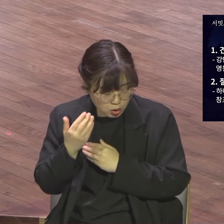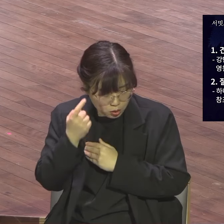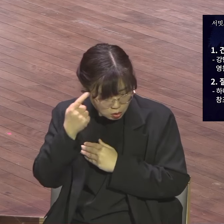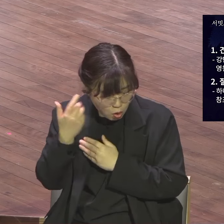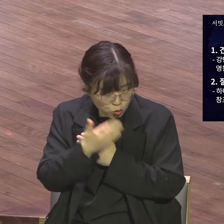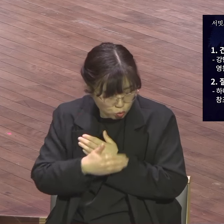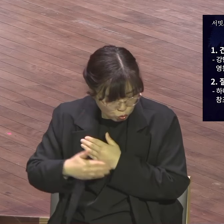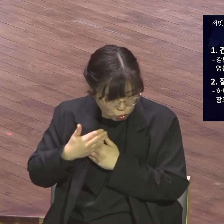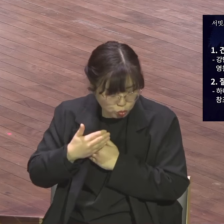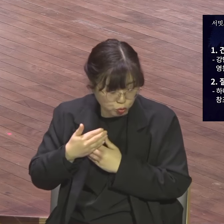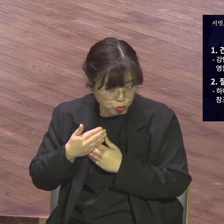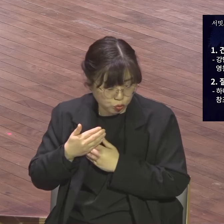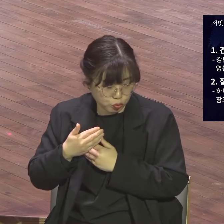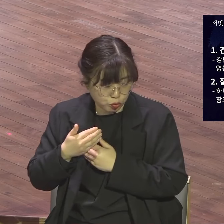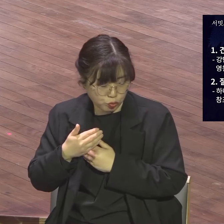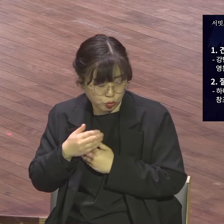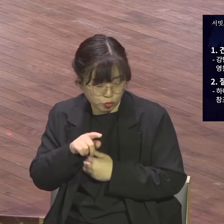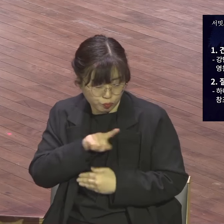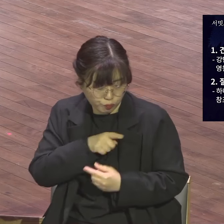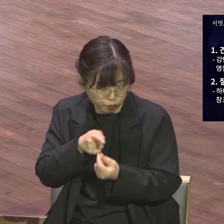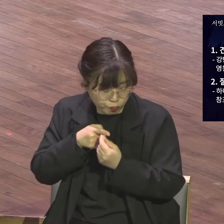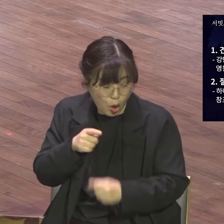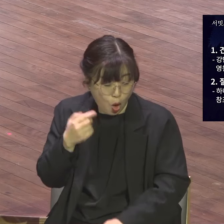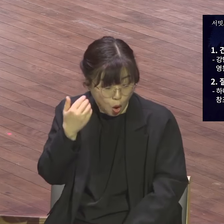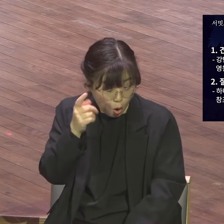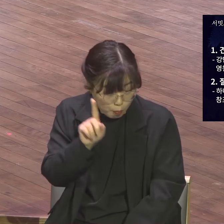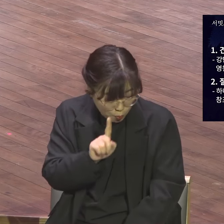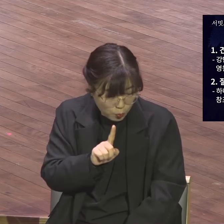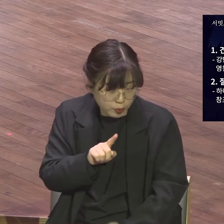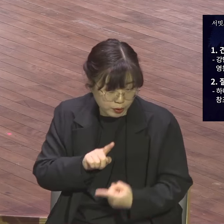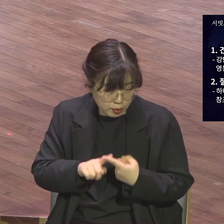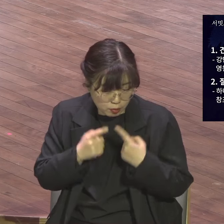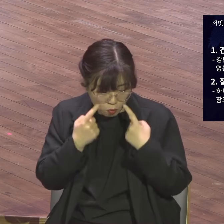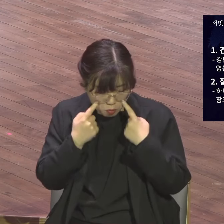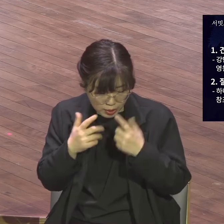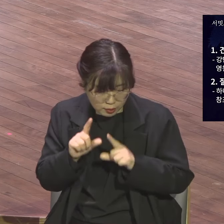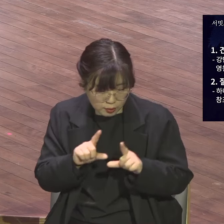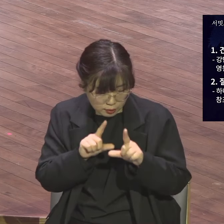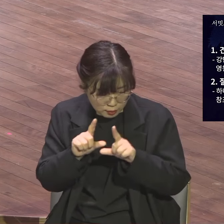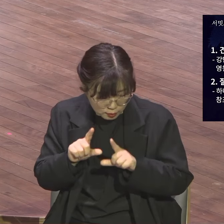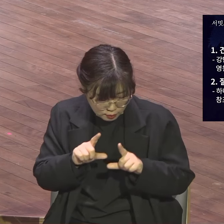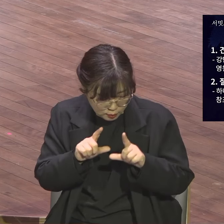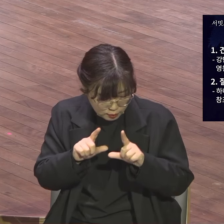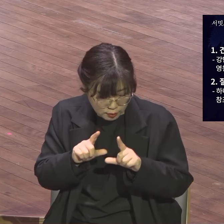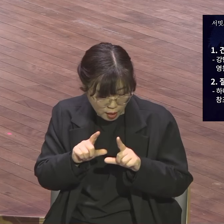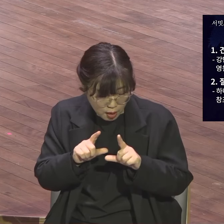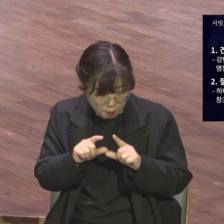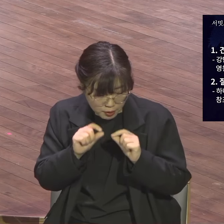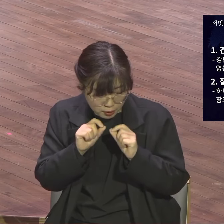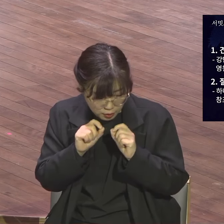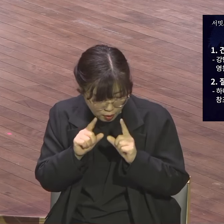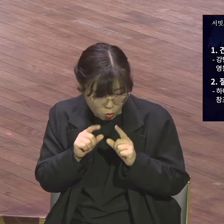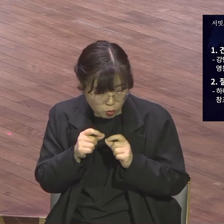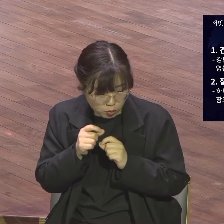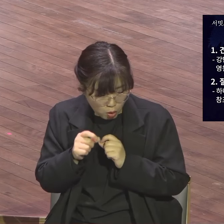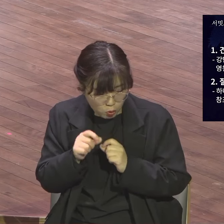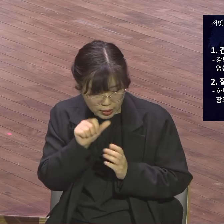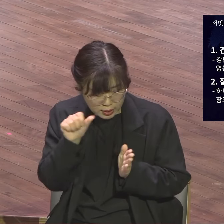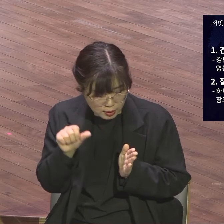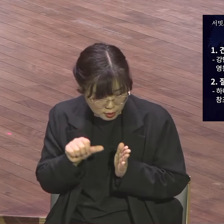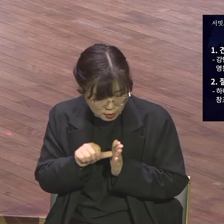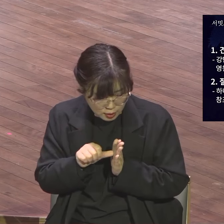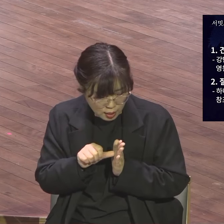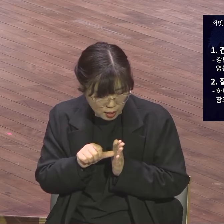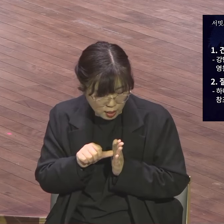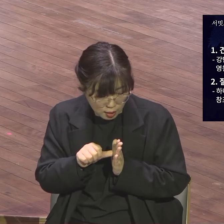참으로 주님이여 이 언약의 망대를 먼저 세우면서 절대 운동에 절대 망대를 세우는